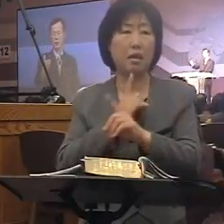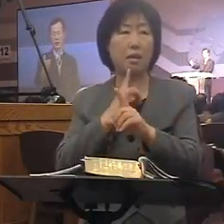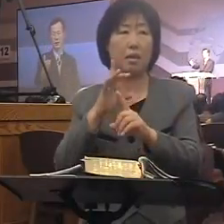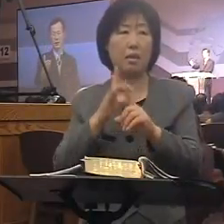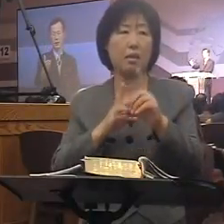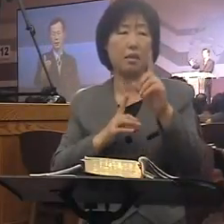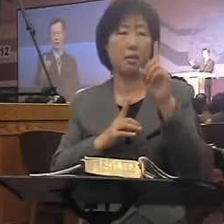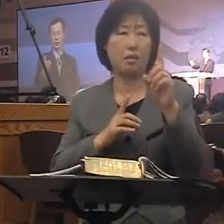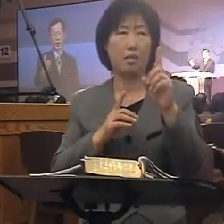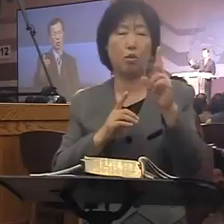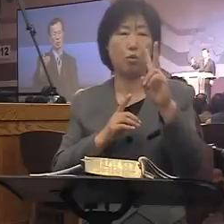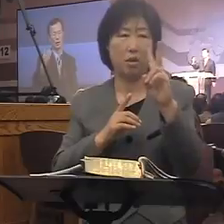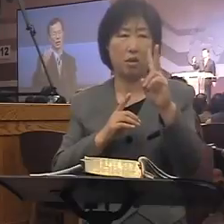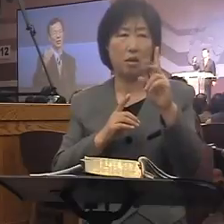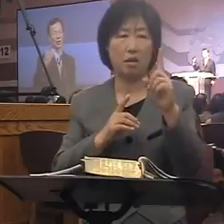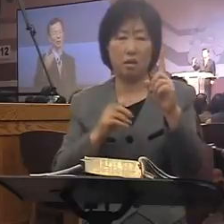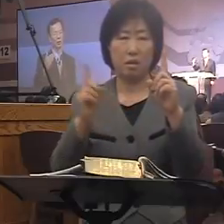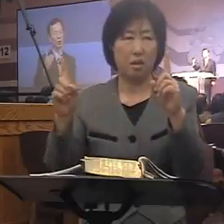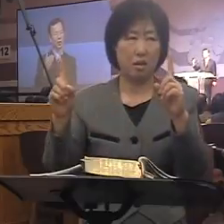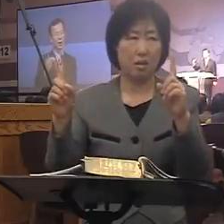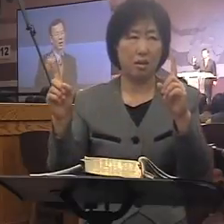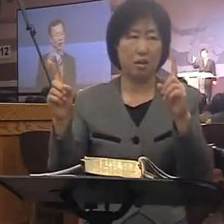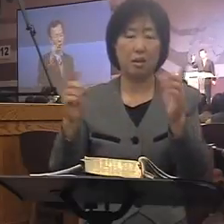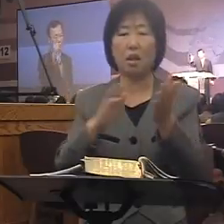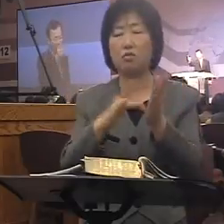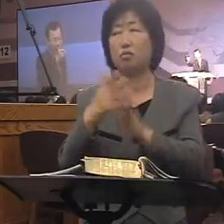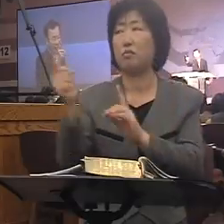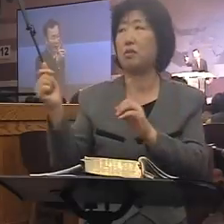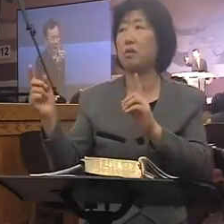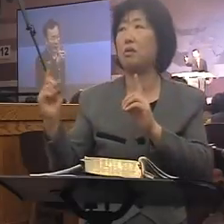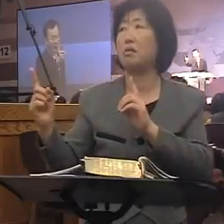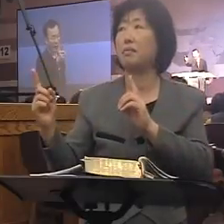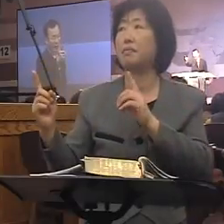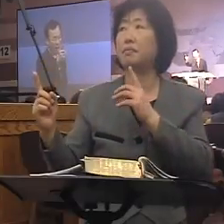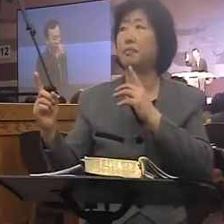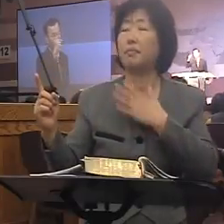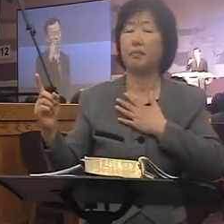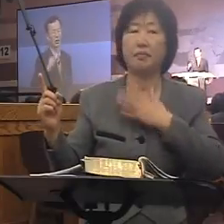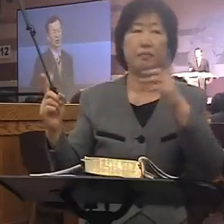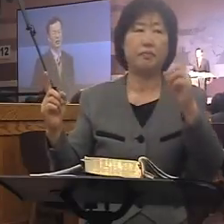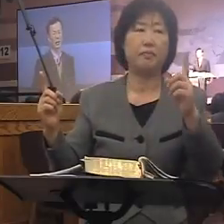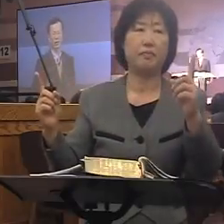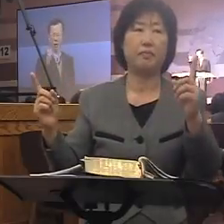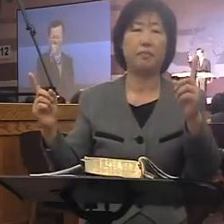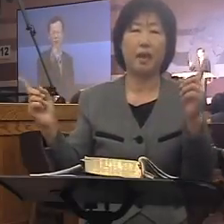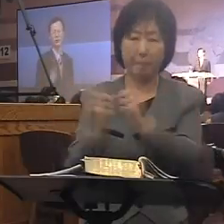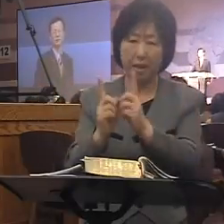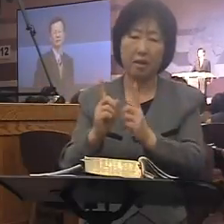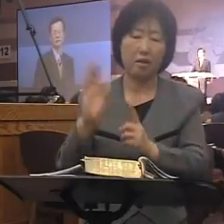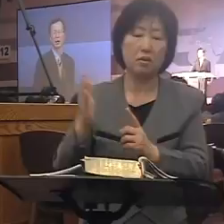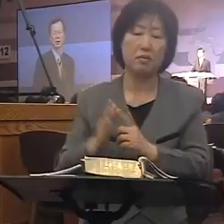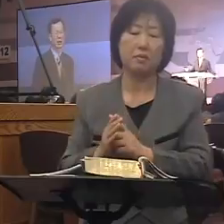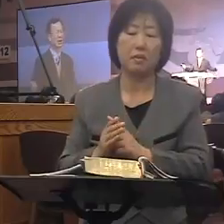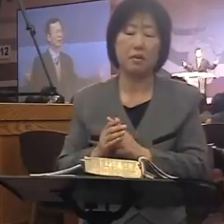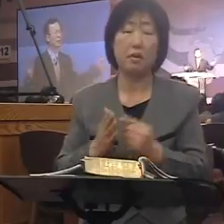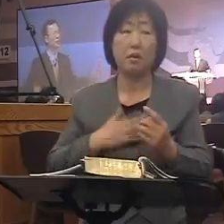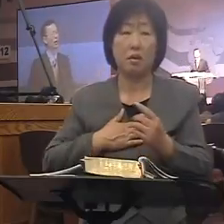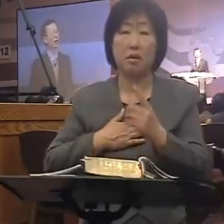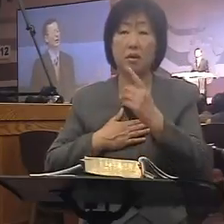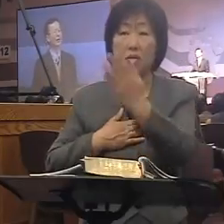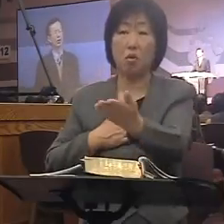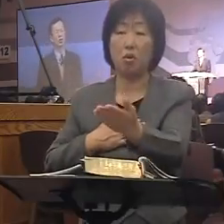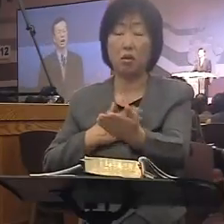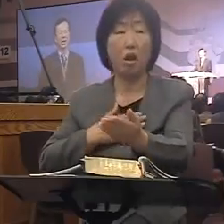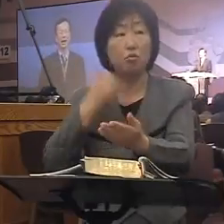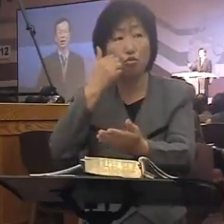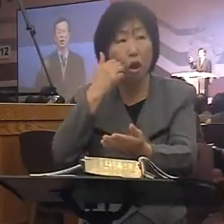합니다. 그래서 예수님이 제자들에게 물으시잖아요. 너희는 나를 누구라고 하느냐? 너희는. 사람들이